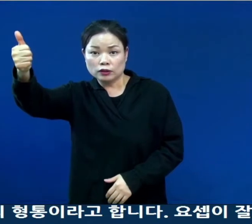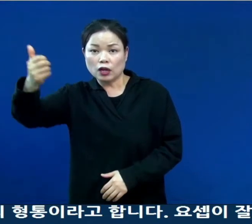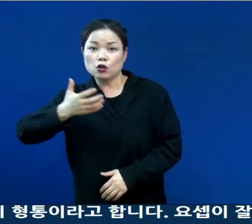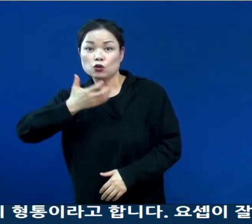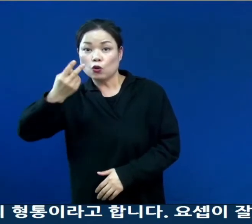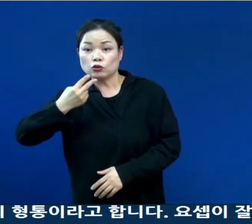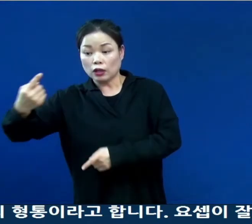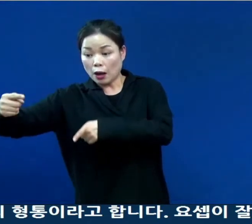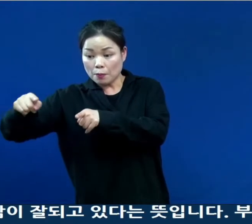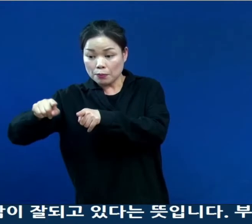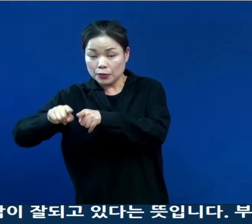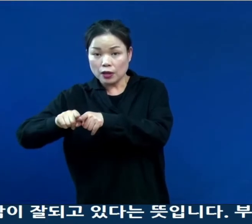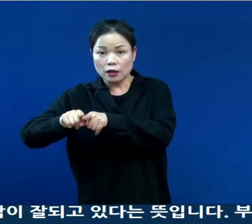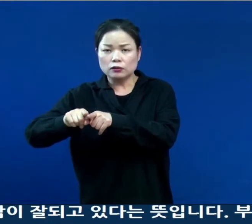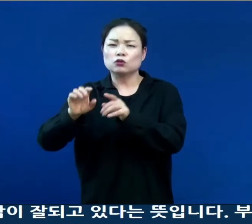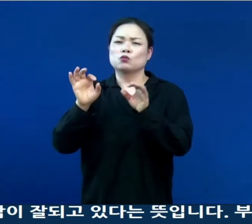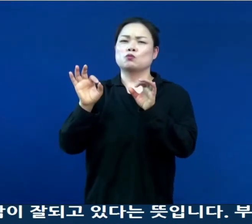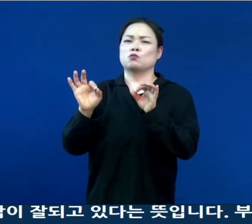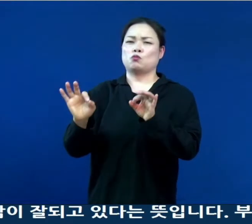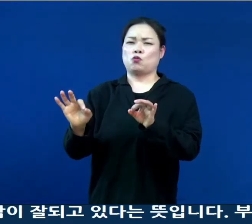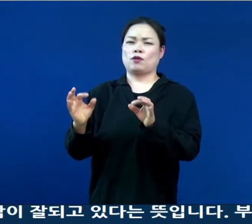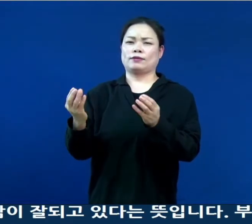함께 하는 것을 보았다고 했습니다.